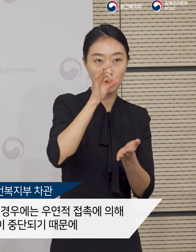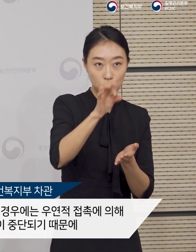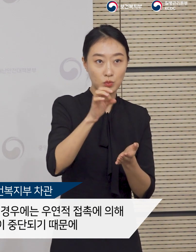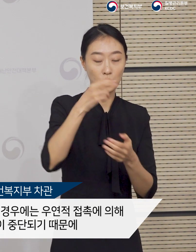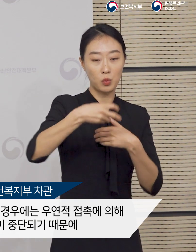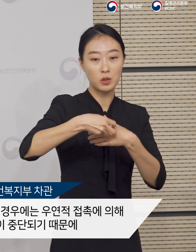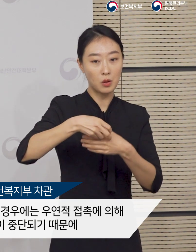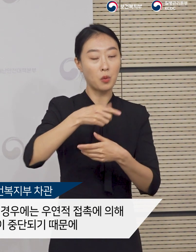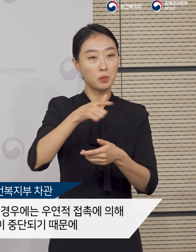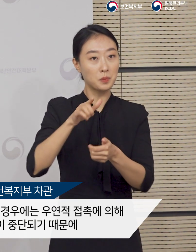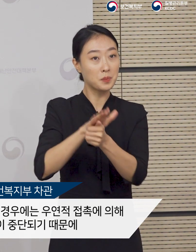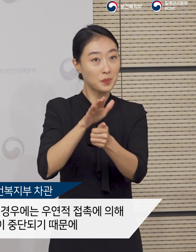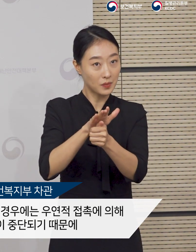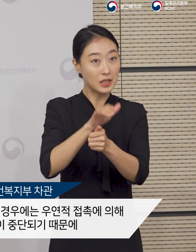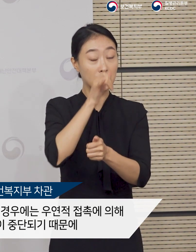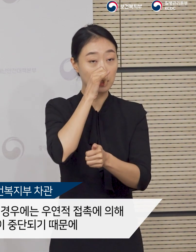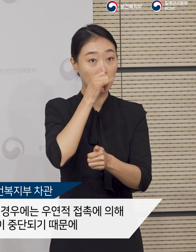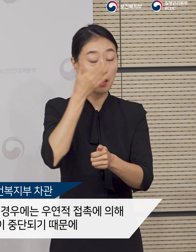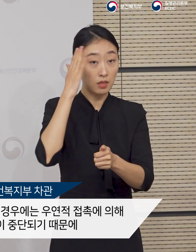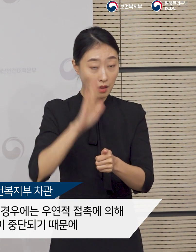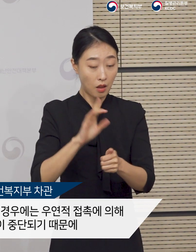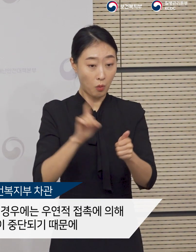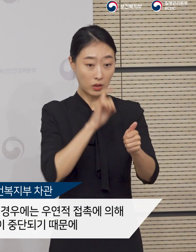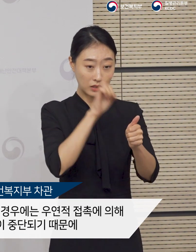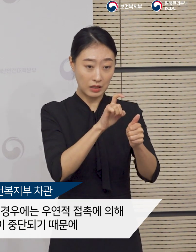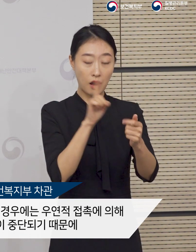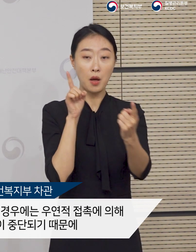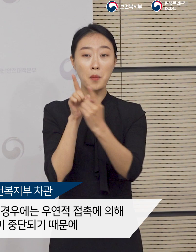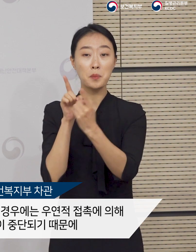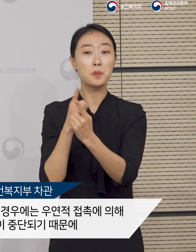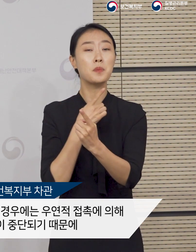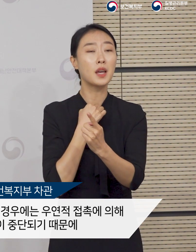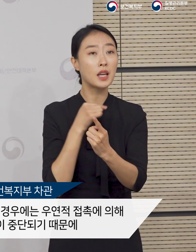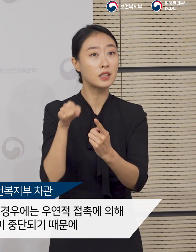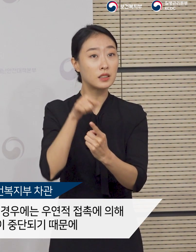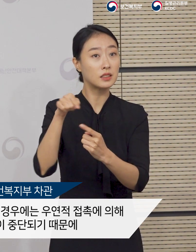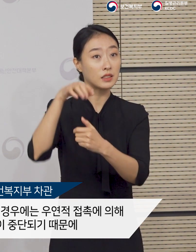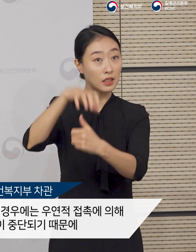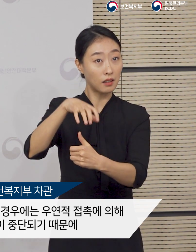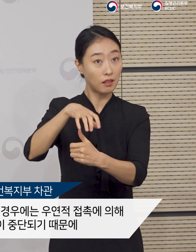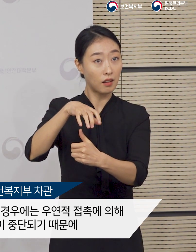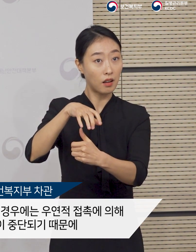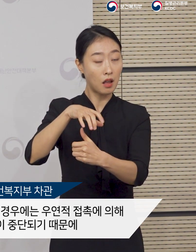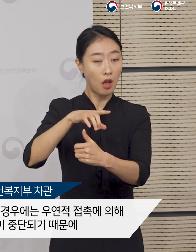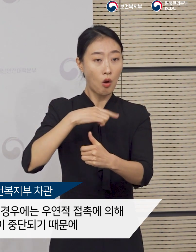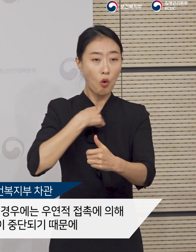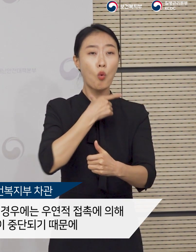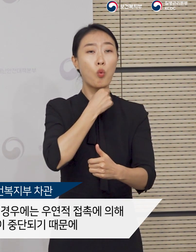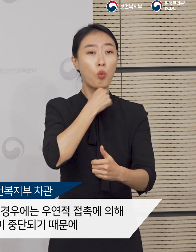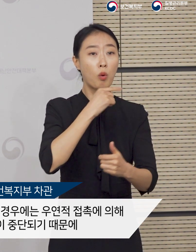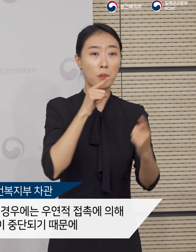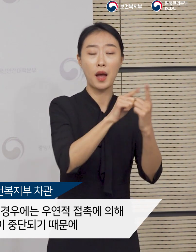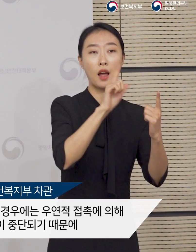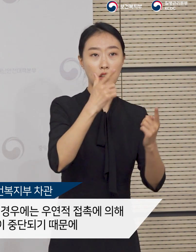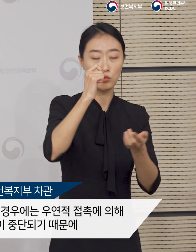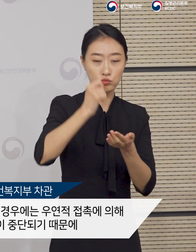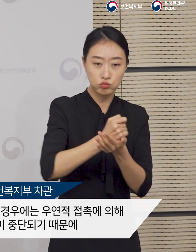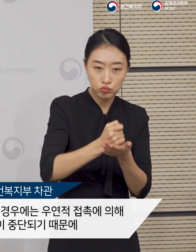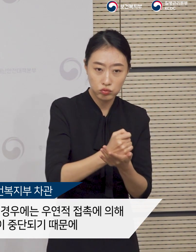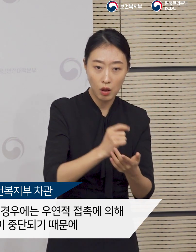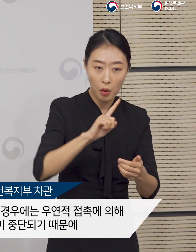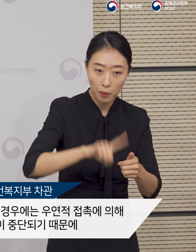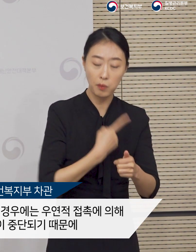다만 확진자의 접촉자로 분류되어 자가격리가 될 경우에는 우연적 접촉에 의해